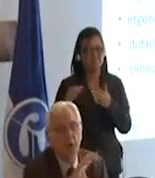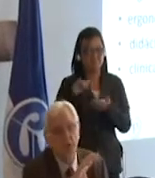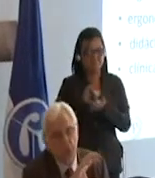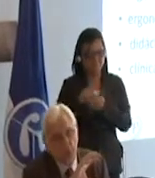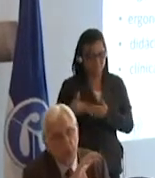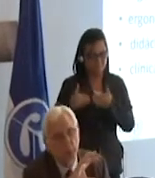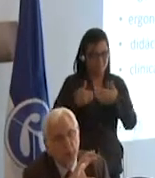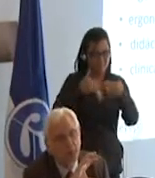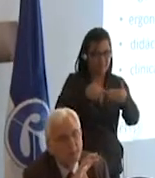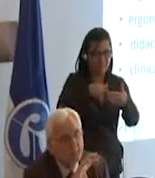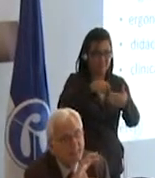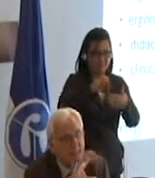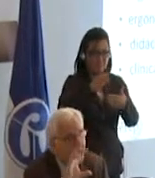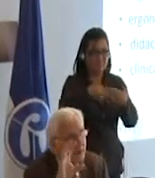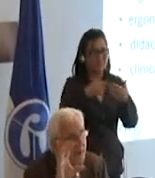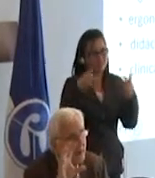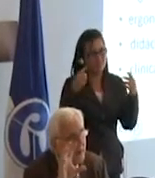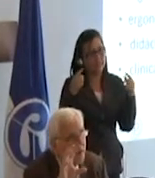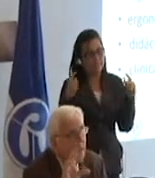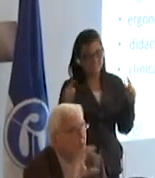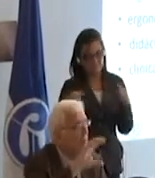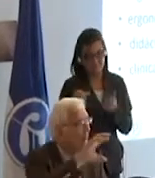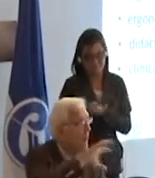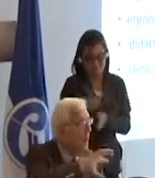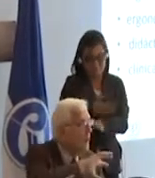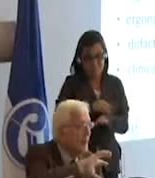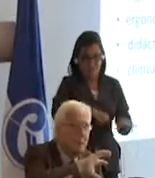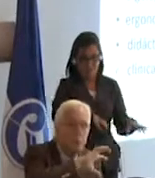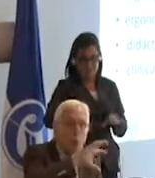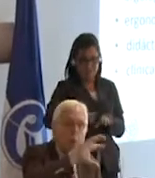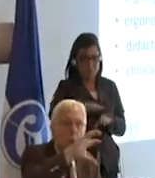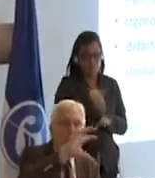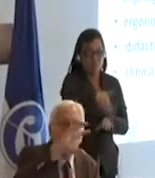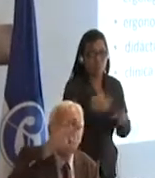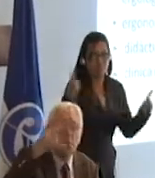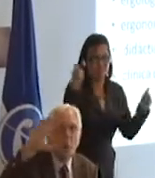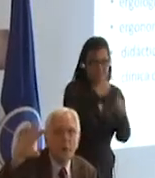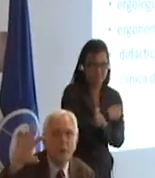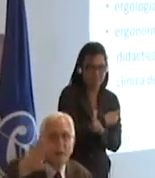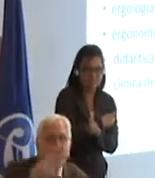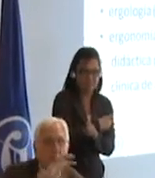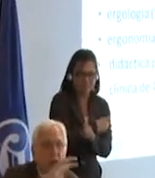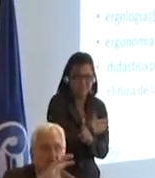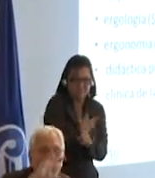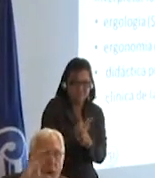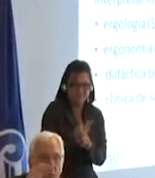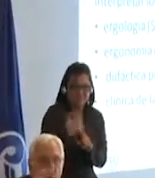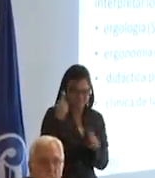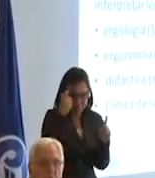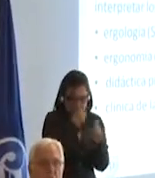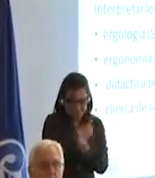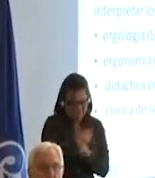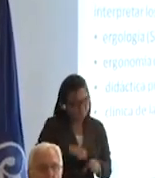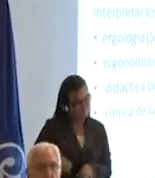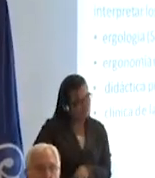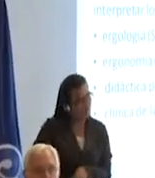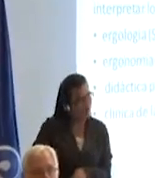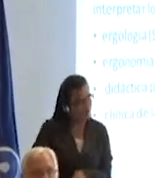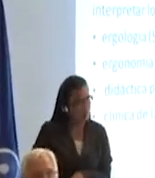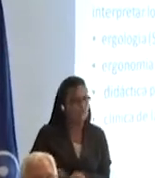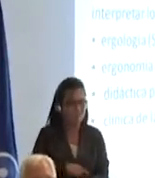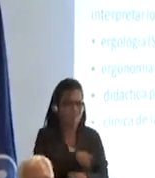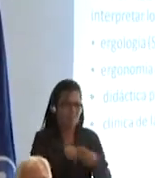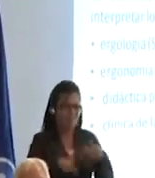la acción y lo que debemos comprender cuando se emplea el término de actividad. Hay tres momentos, se hace referencia a esos